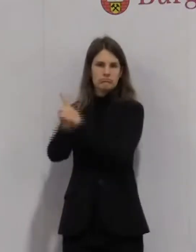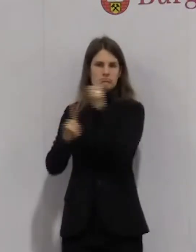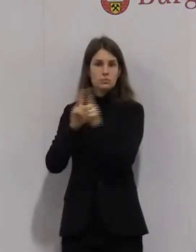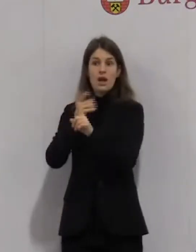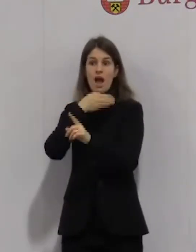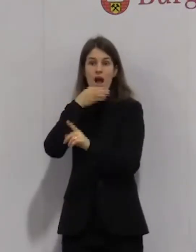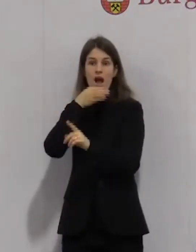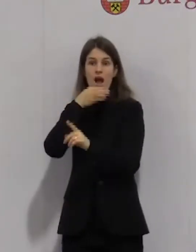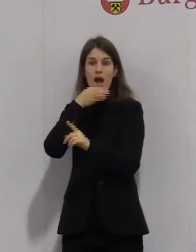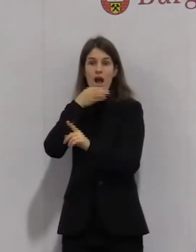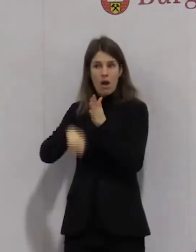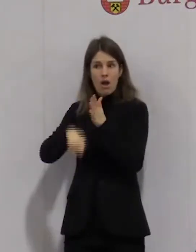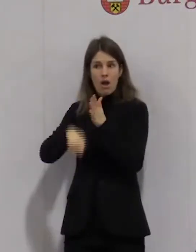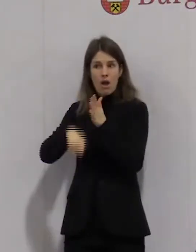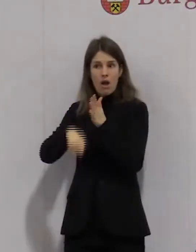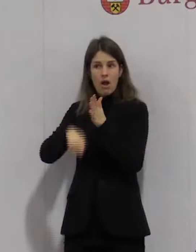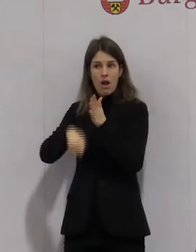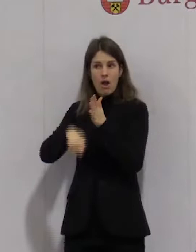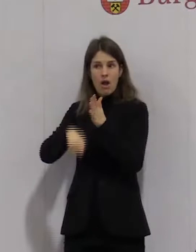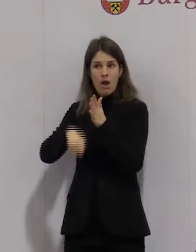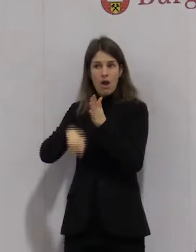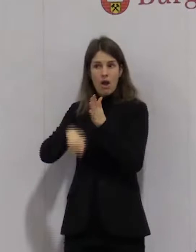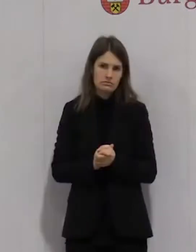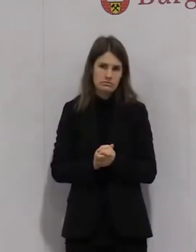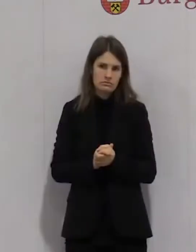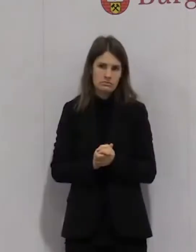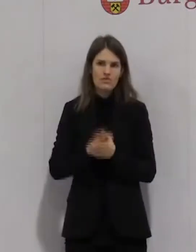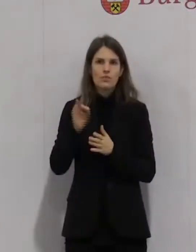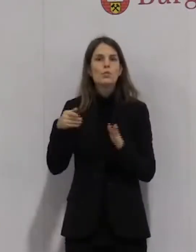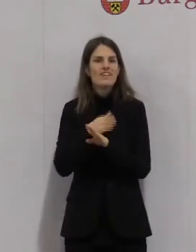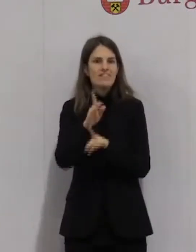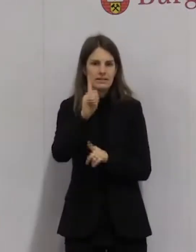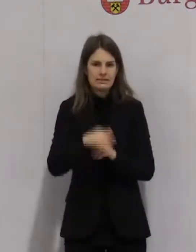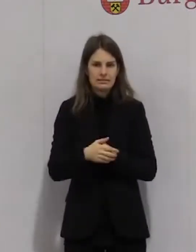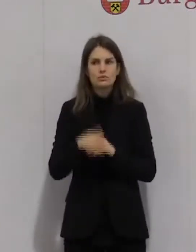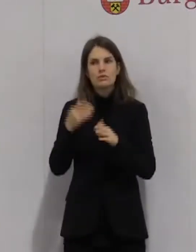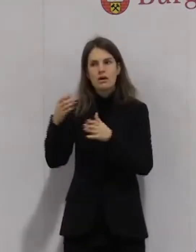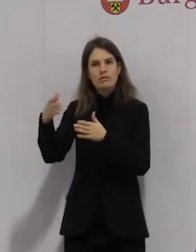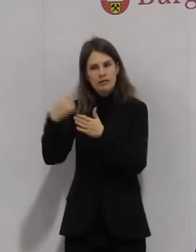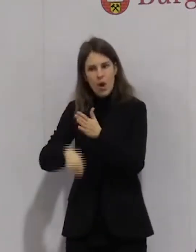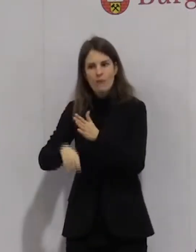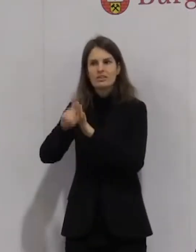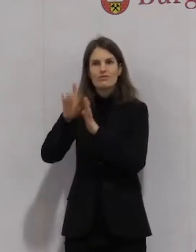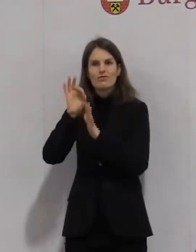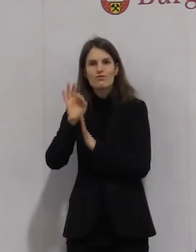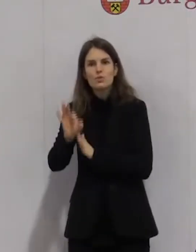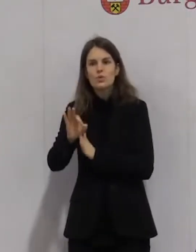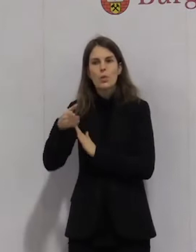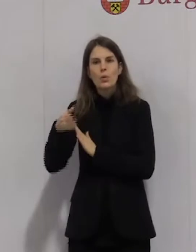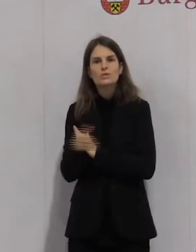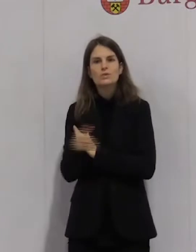Alkohol zu erwerben, zum Verzehr auf dem Weg. Wir werden das auch entsprechend